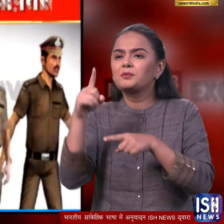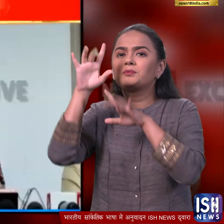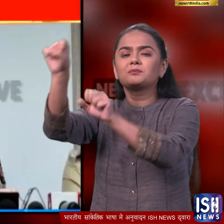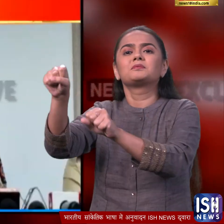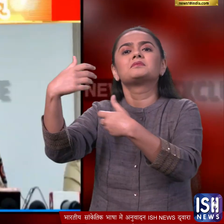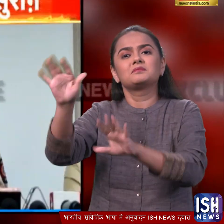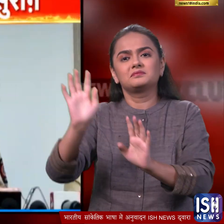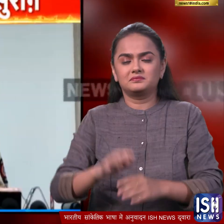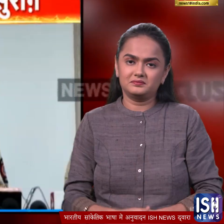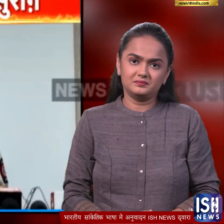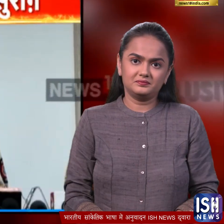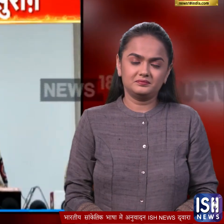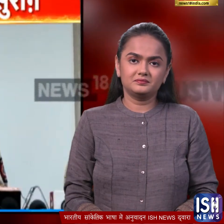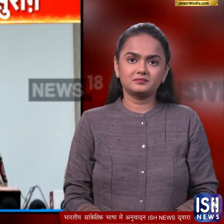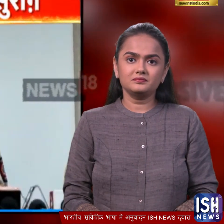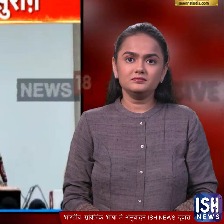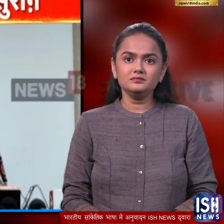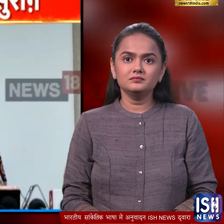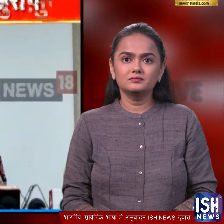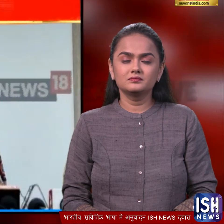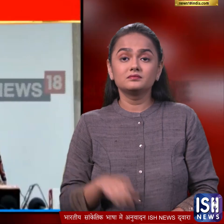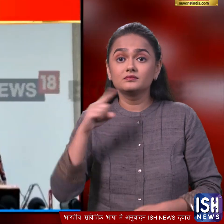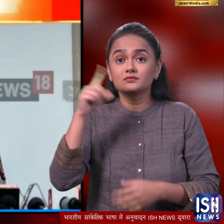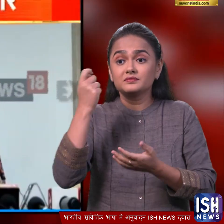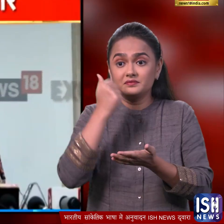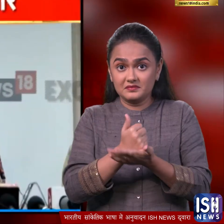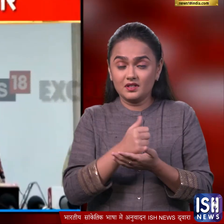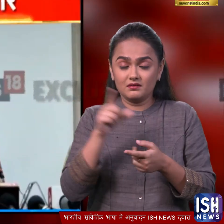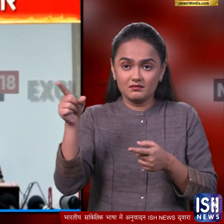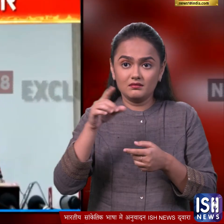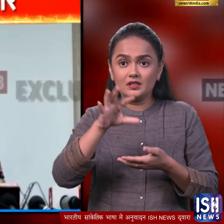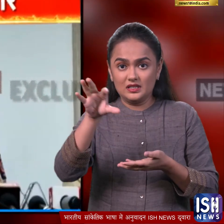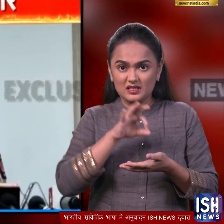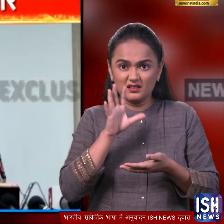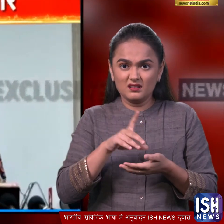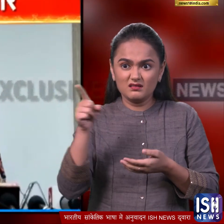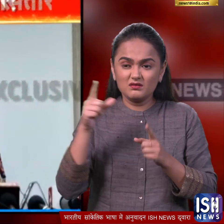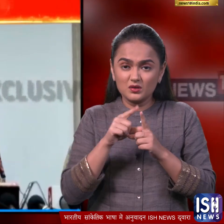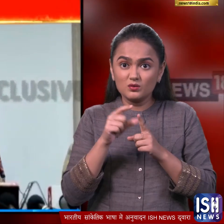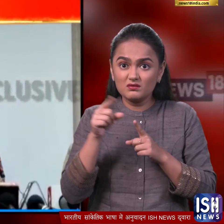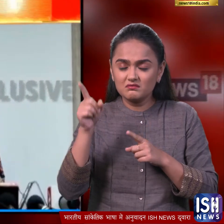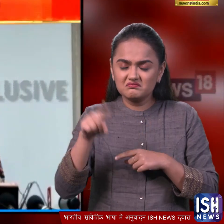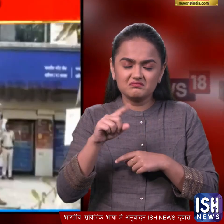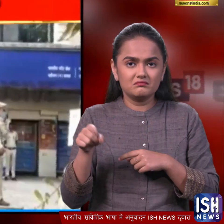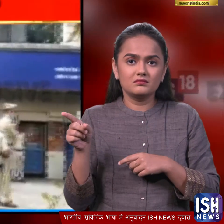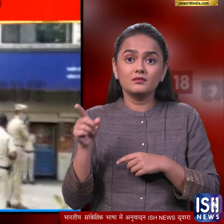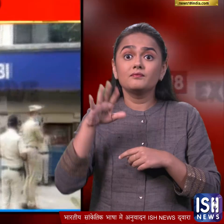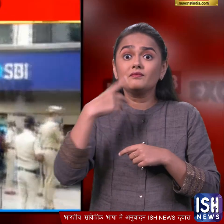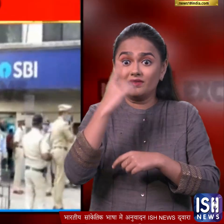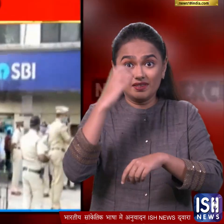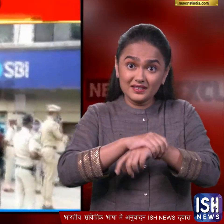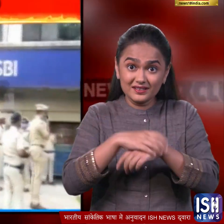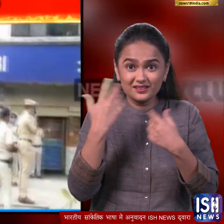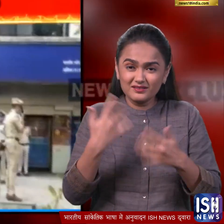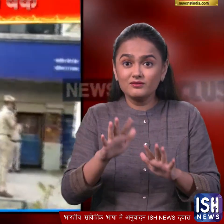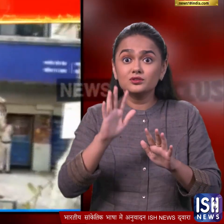में ले लिया। यूट्यूब वीडियो देख के इन्होंने बैंक में लूटने का जो प्लान है वो किया था। गिरफ्तारी के